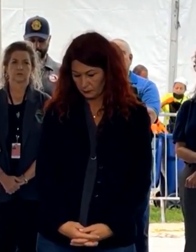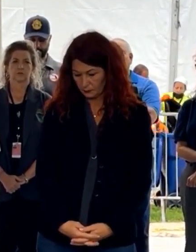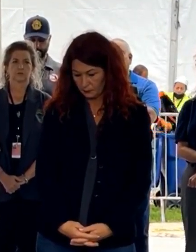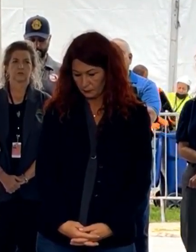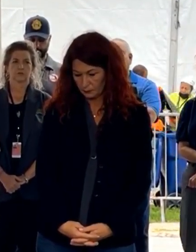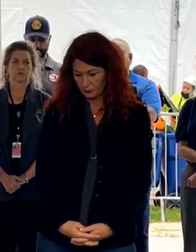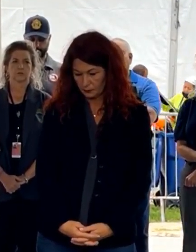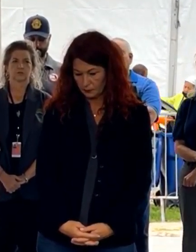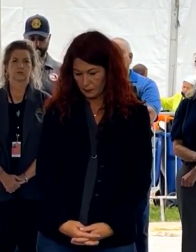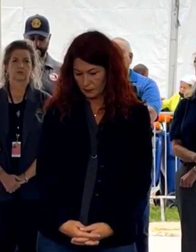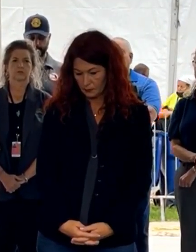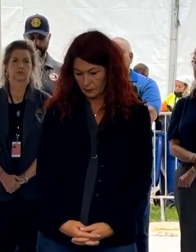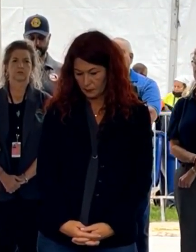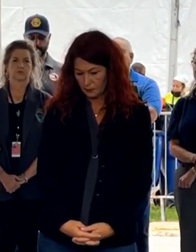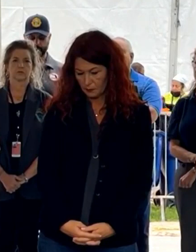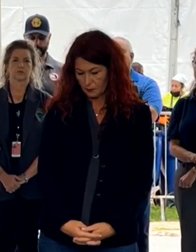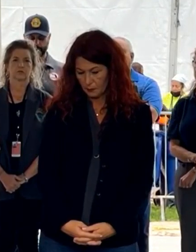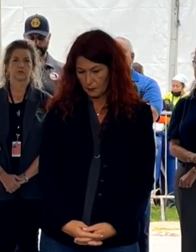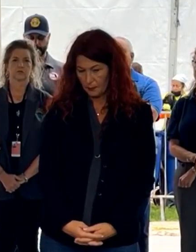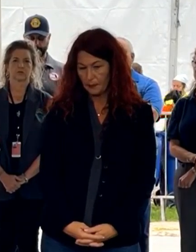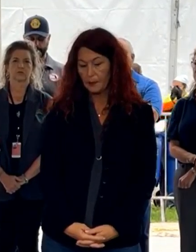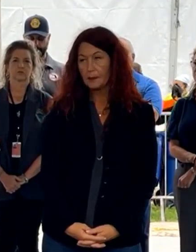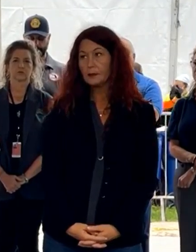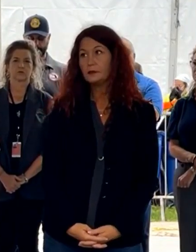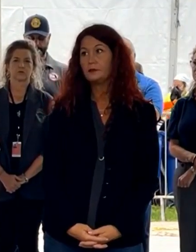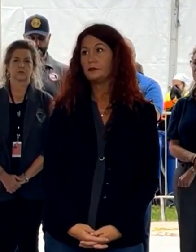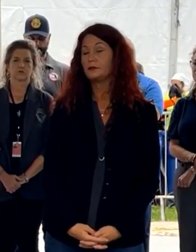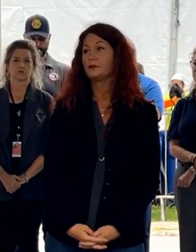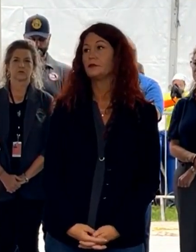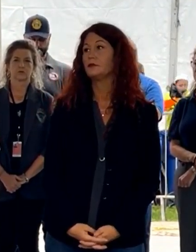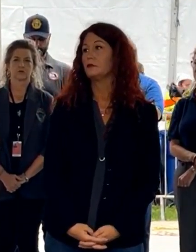continúan atravesando